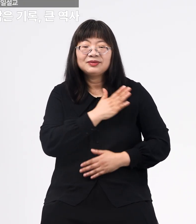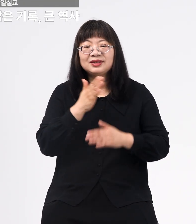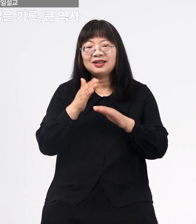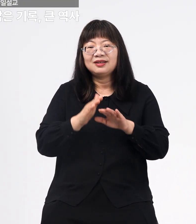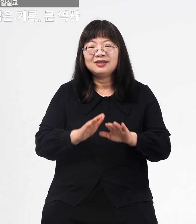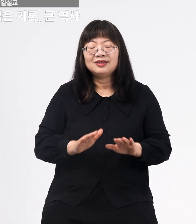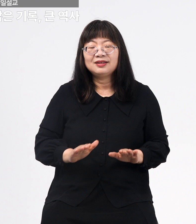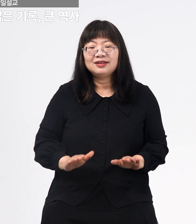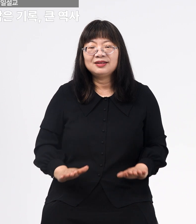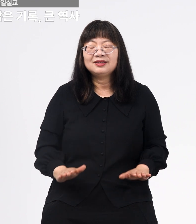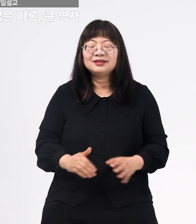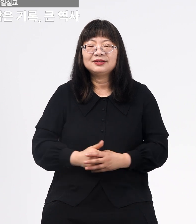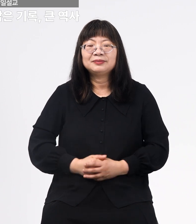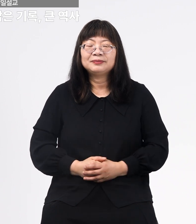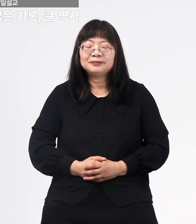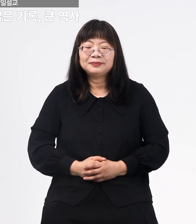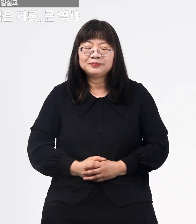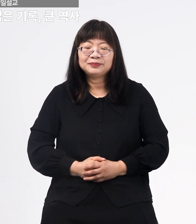부요함이라.